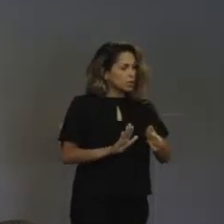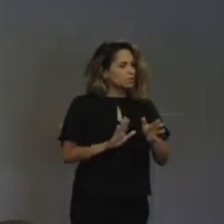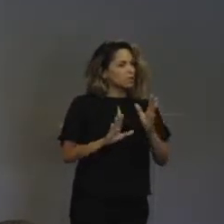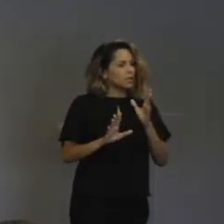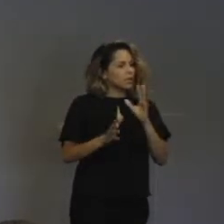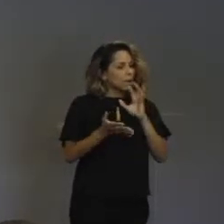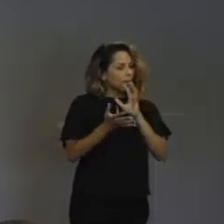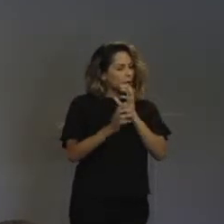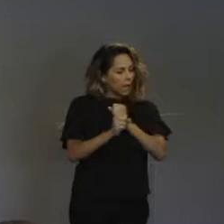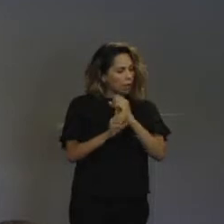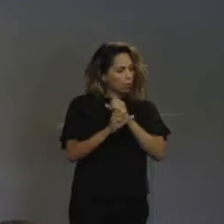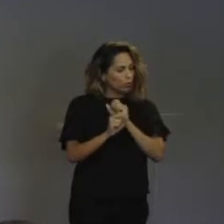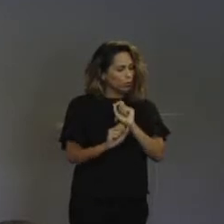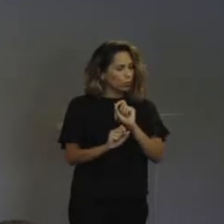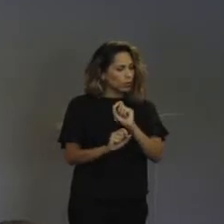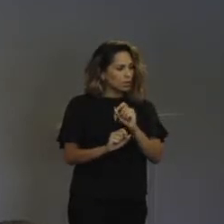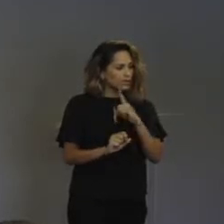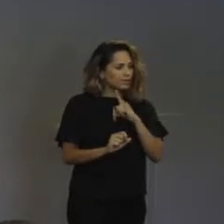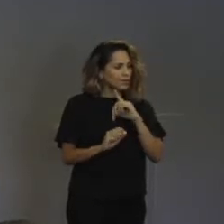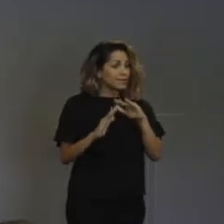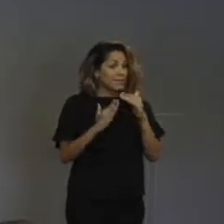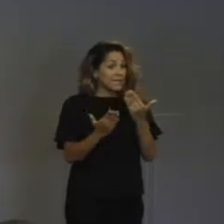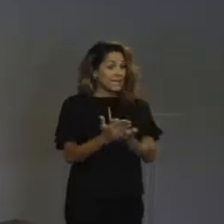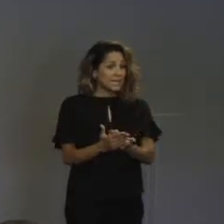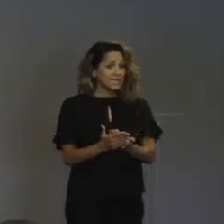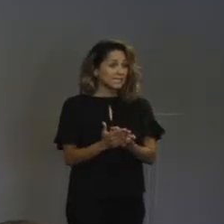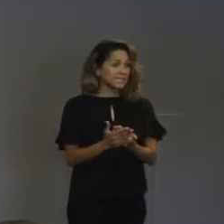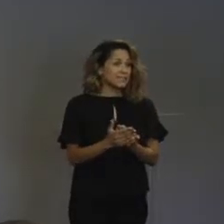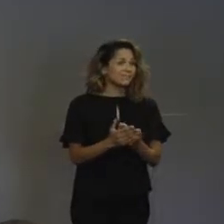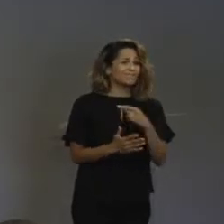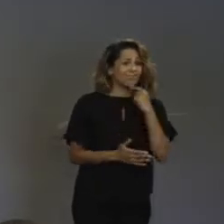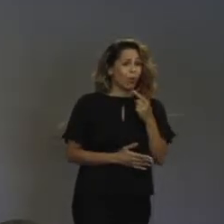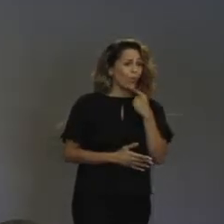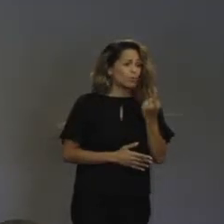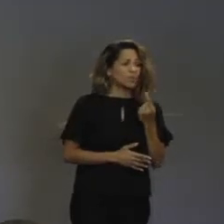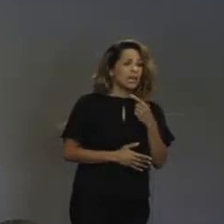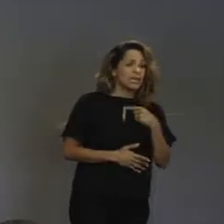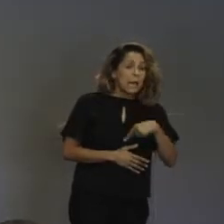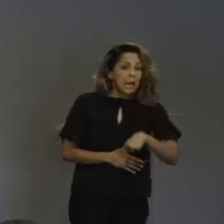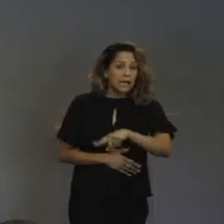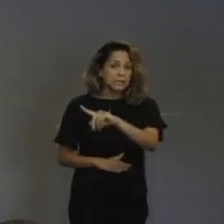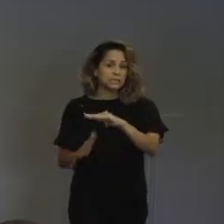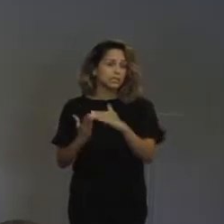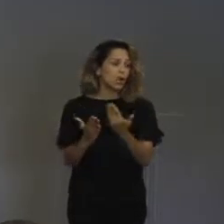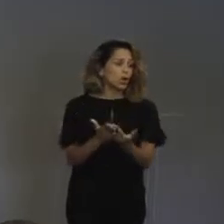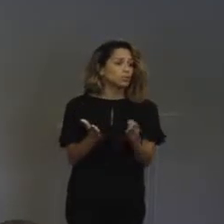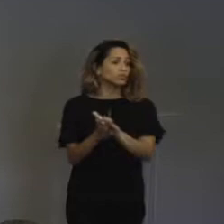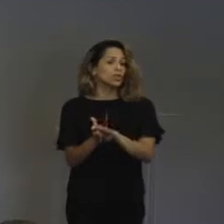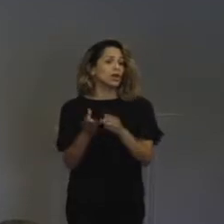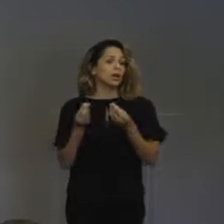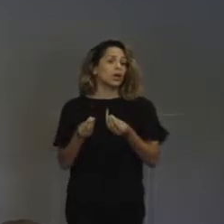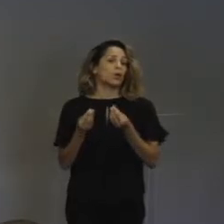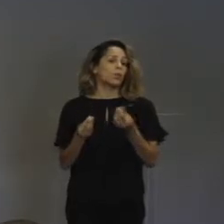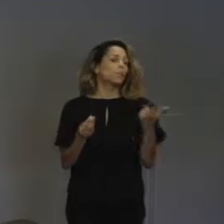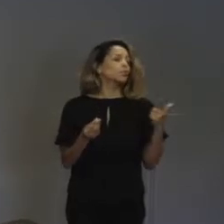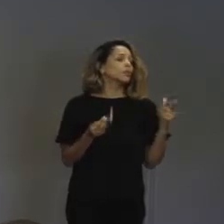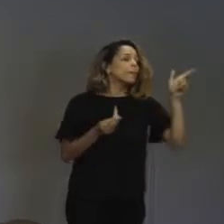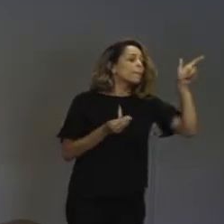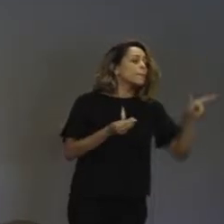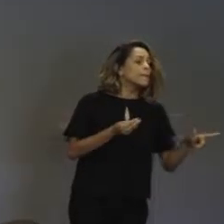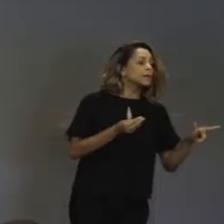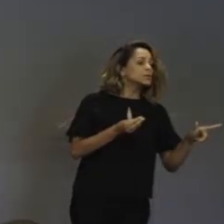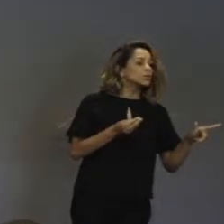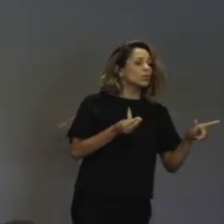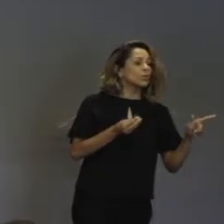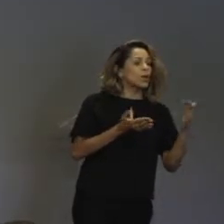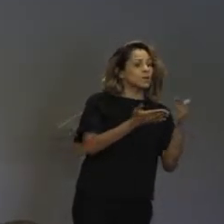evasão que se tem por conta das crianças não conseguirem chegar na escola. Então, é um problema que a gente tem que começar a afetar, e eu acho que